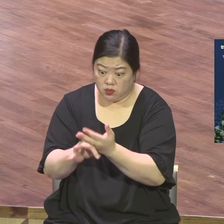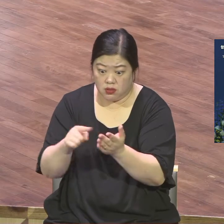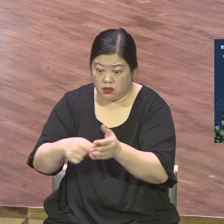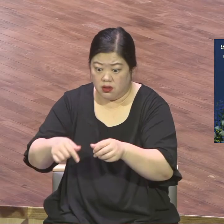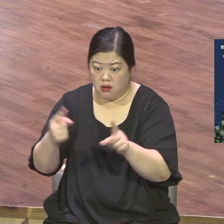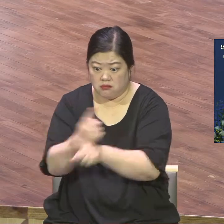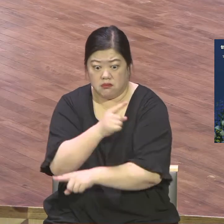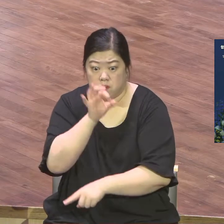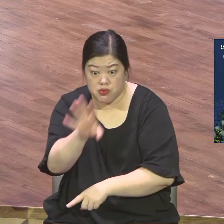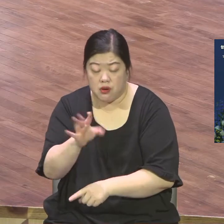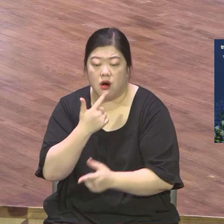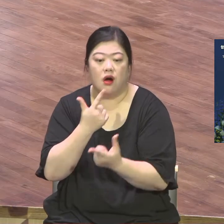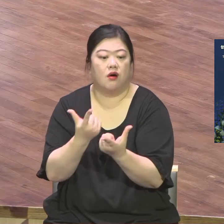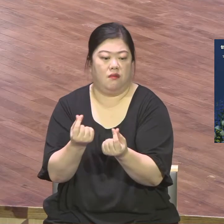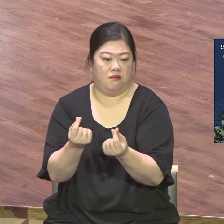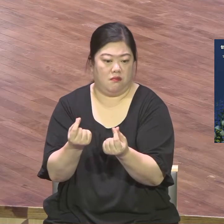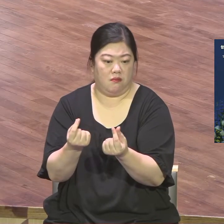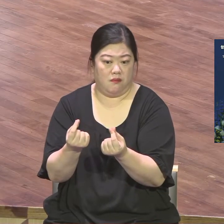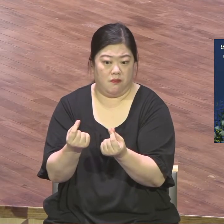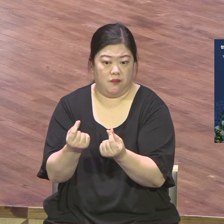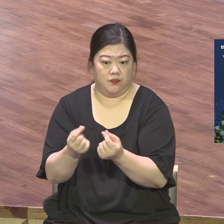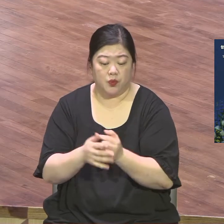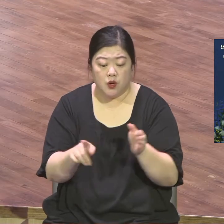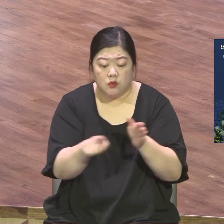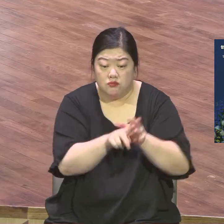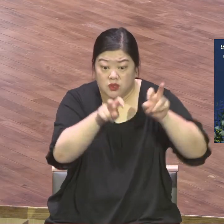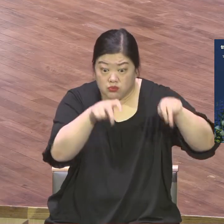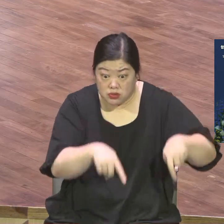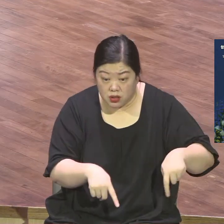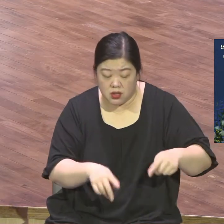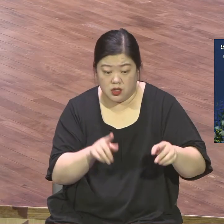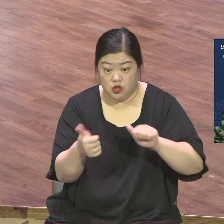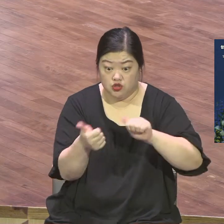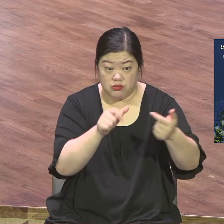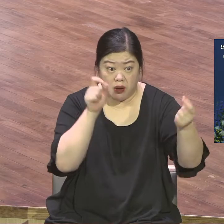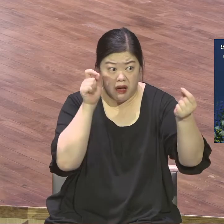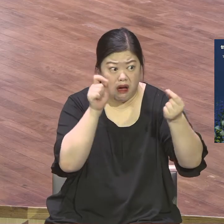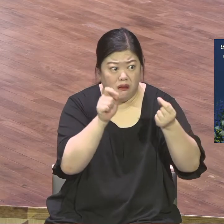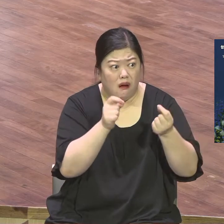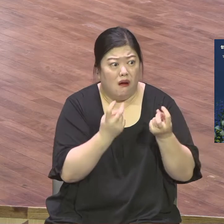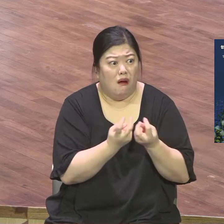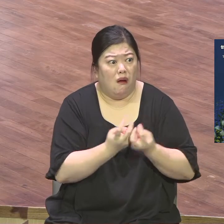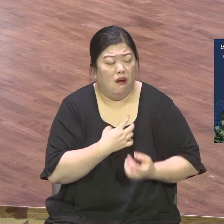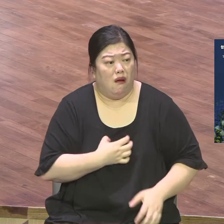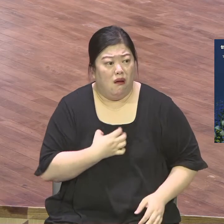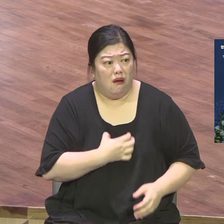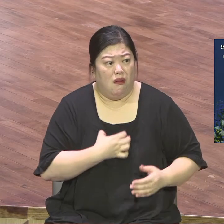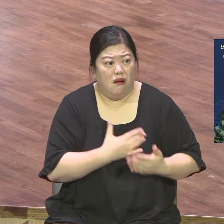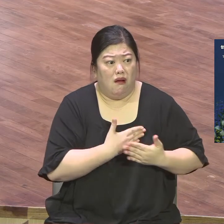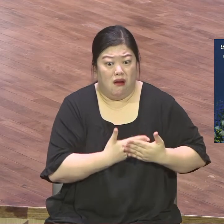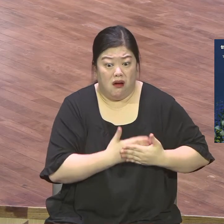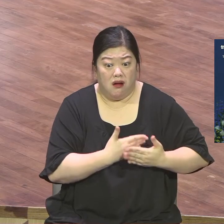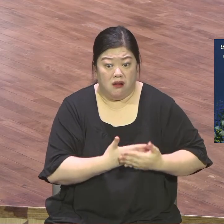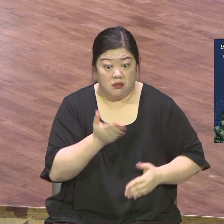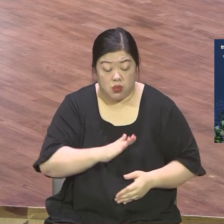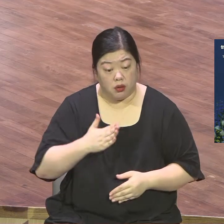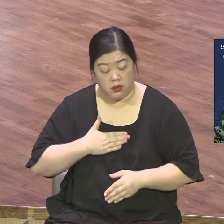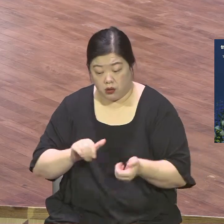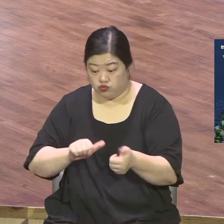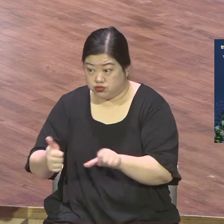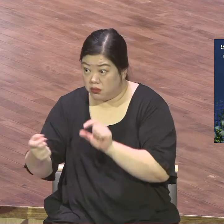거예요. 불신자는 죽음 앞에 벌벌 떠는데 영생이 보장된 우리이기 때문에 언제나 어떤 문제와